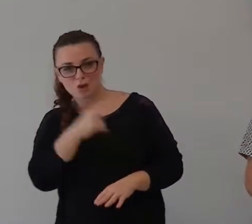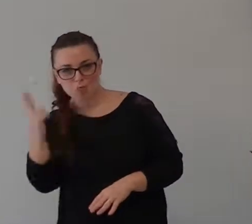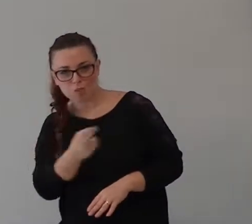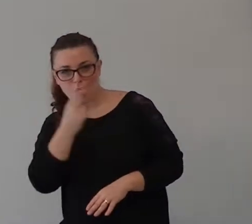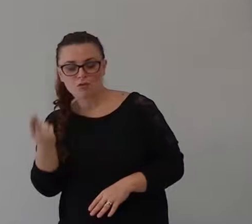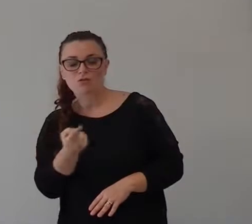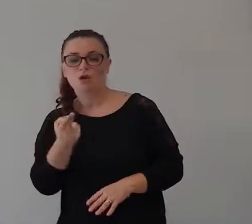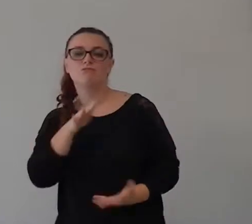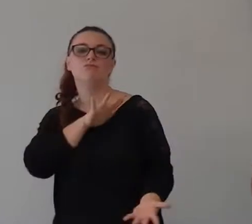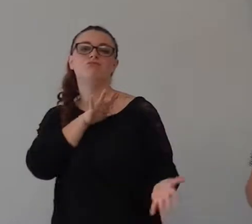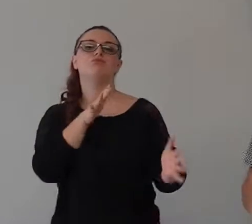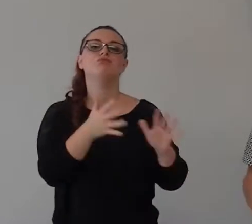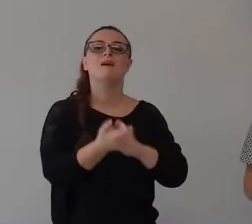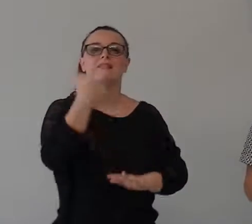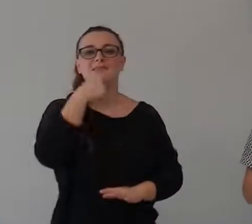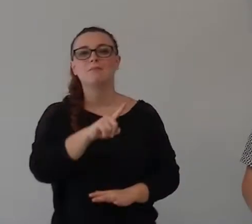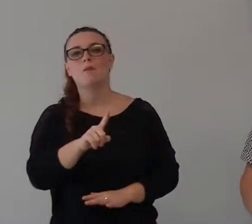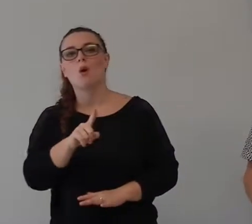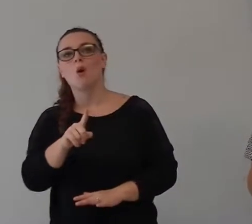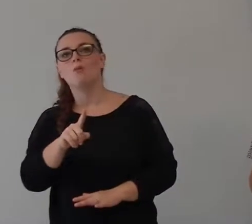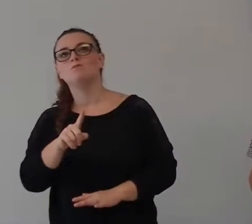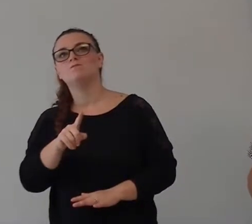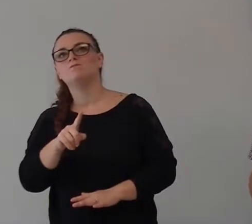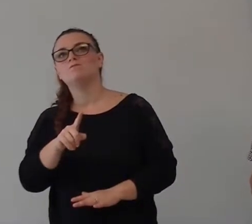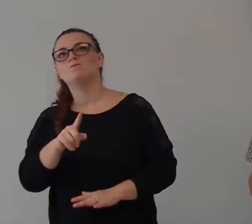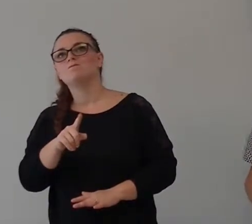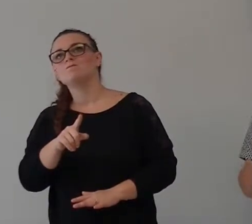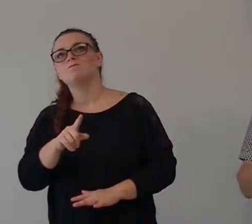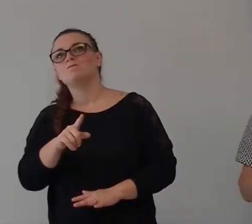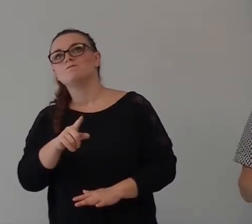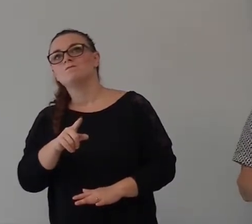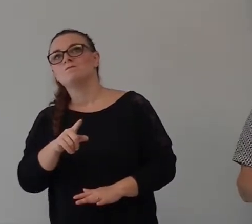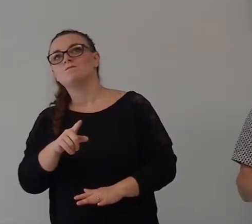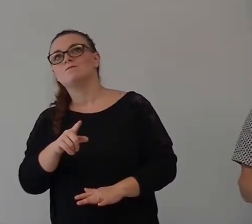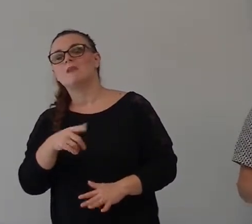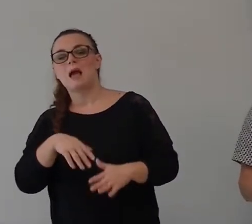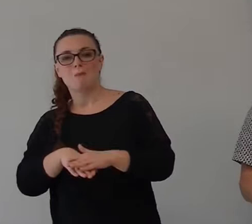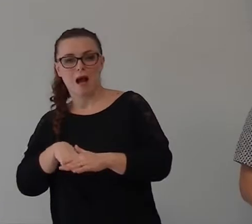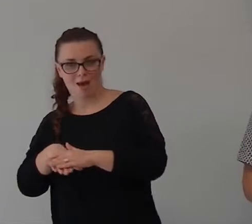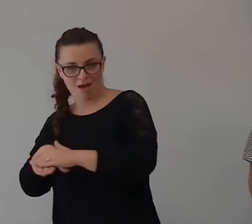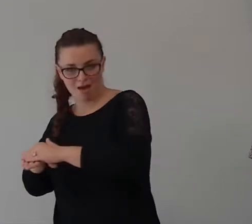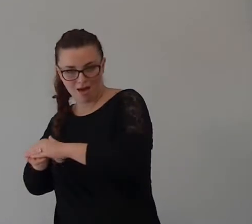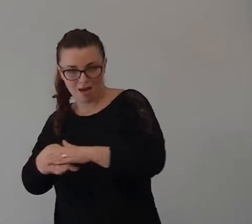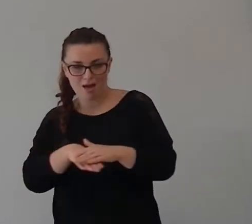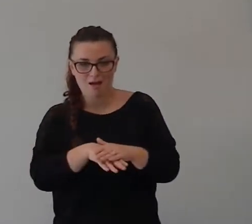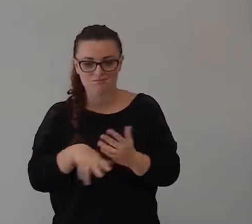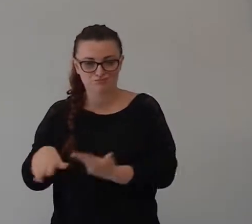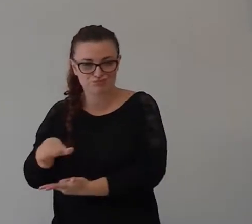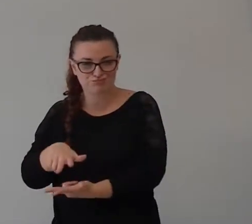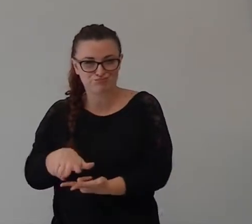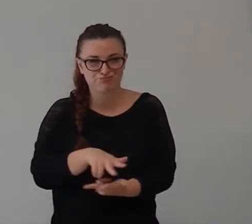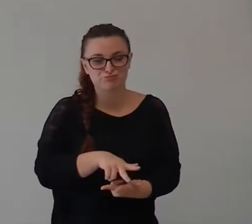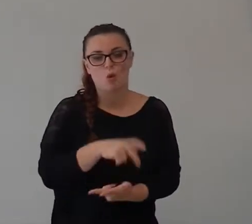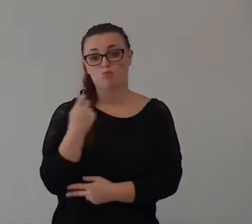era quella più bassa, non potevano vivere, non potevano lavorare, non potevano fare nulla. Altri invece diventavano prostitute.